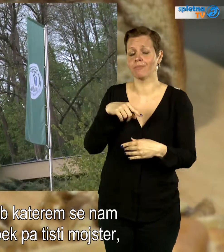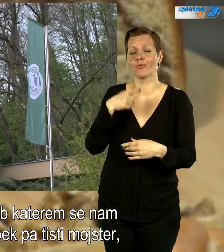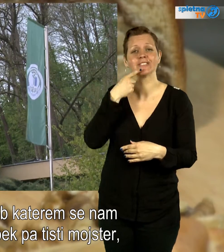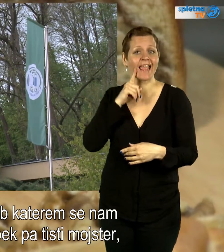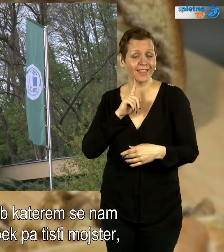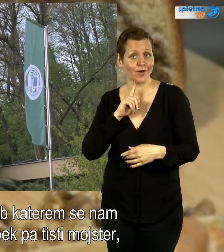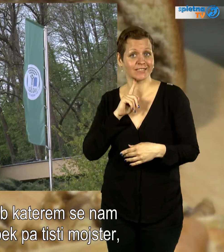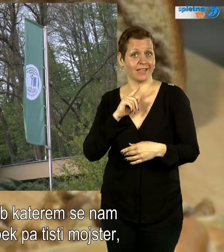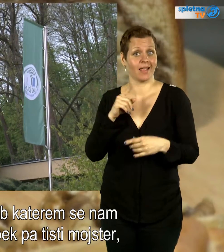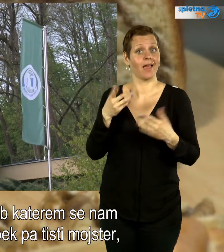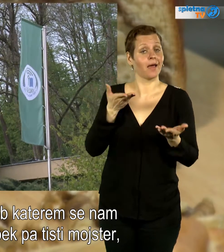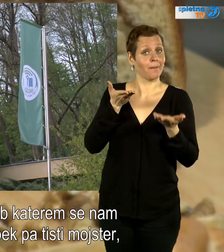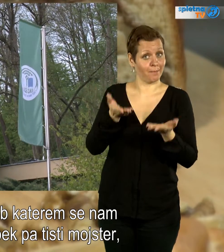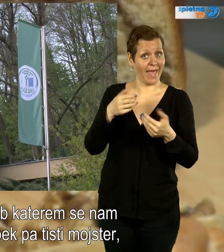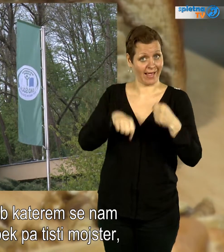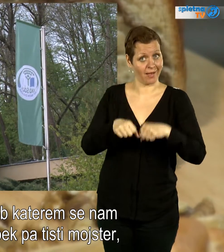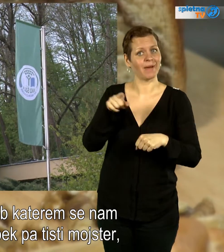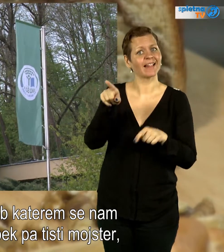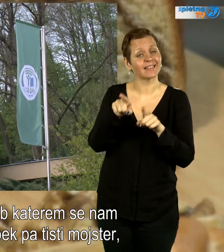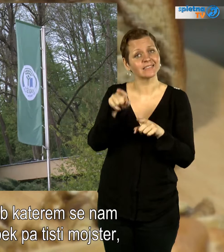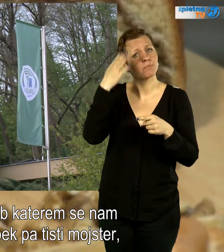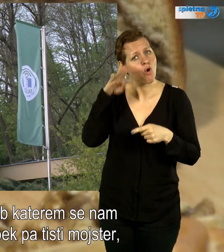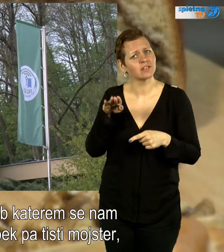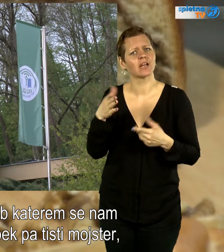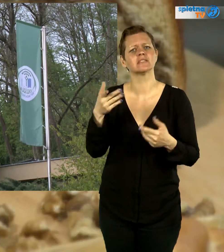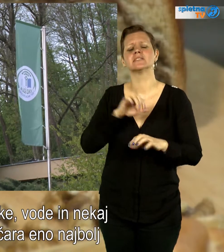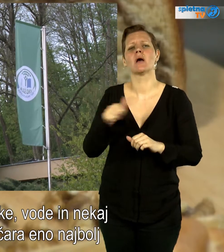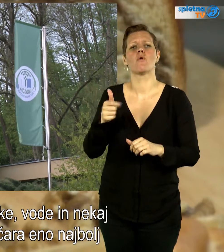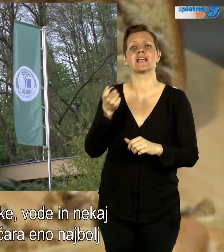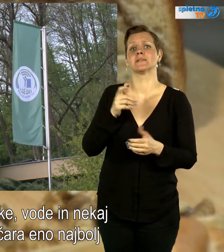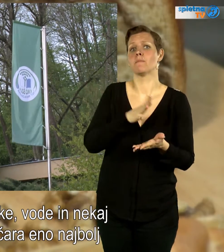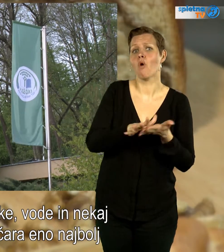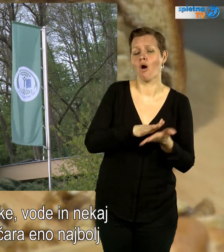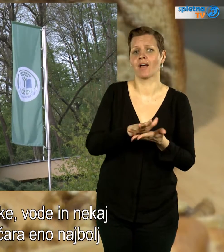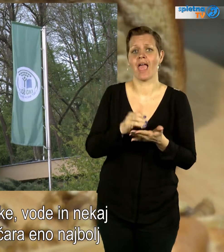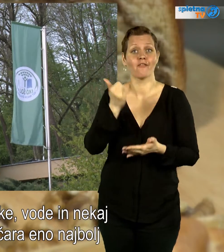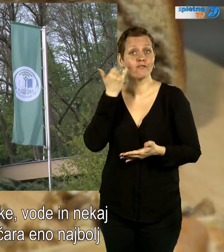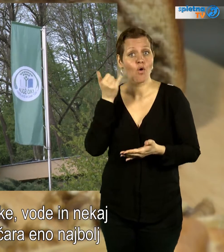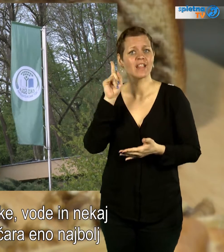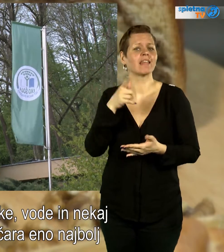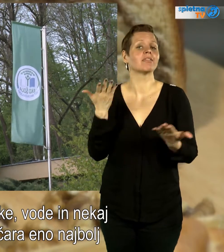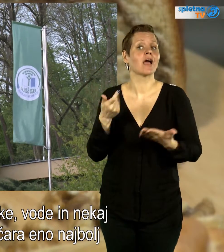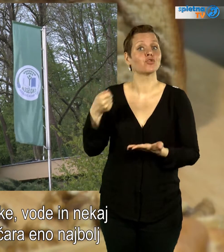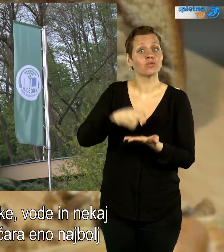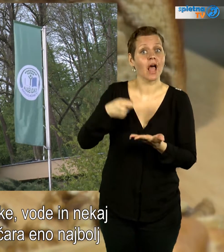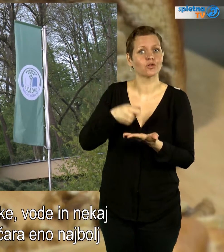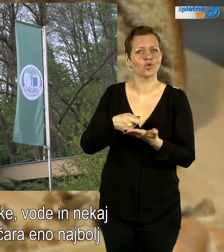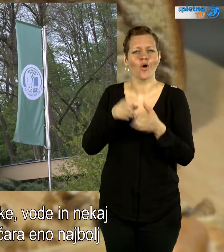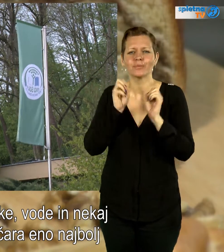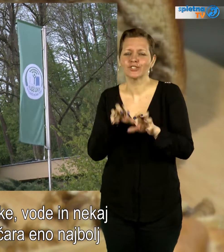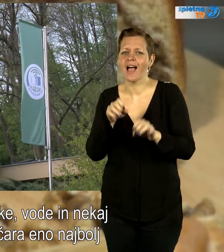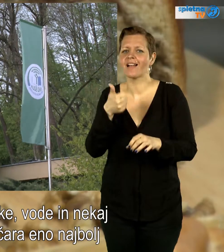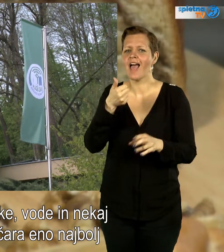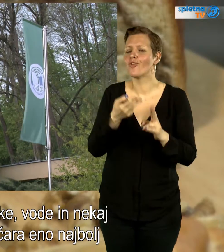pa tisti mojster, ki samo iz moke, vode in nekaj dodatkov pričara eno najbolj tradicionalnih in najbolj